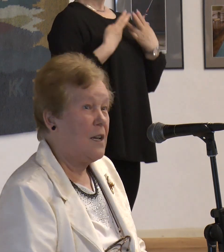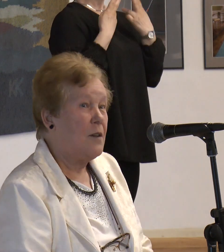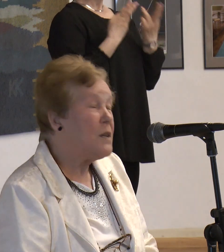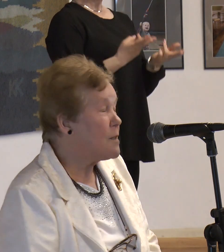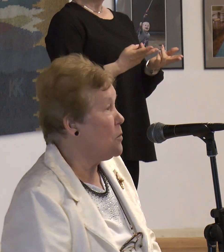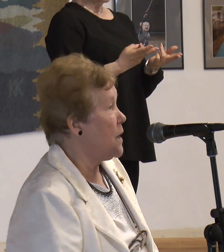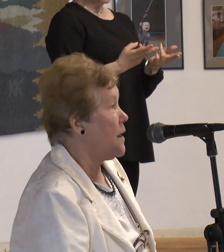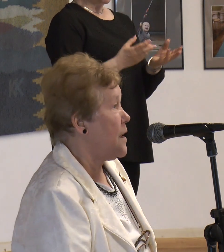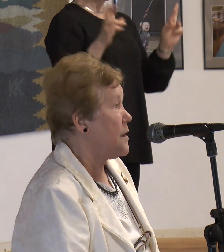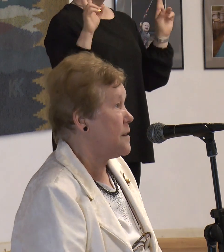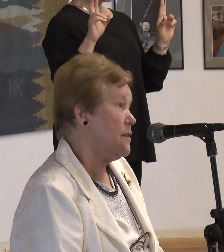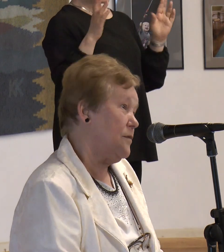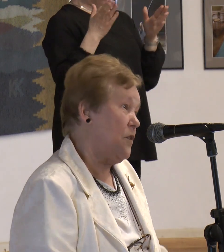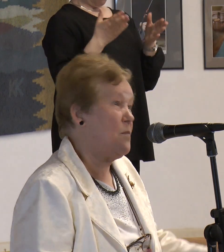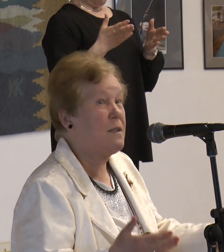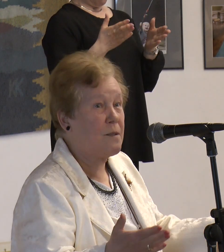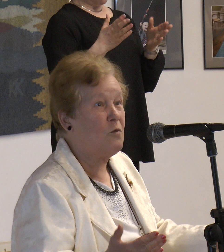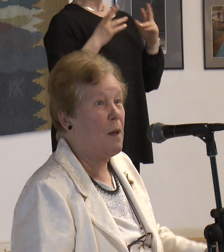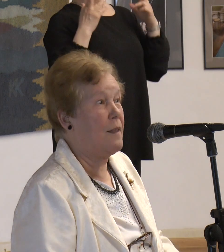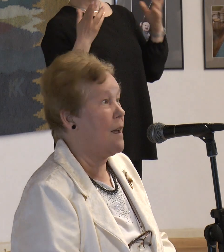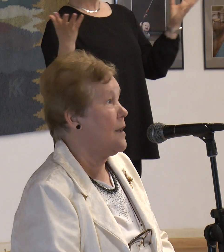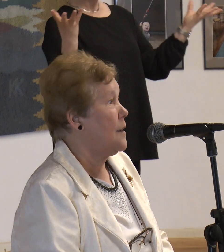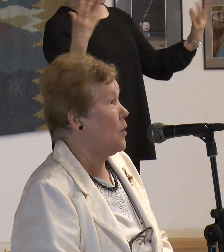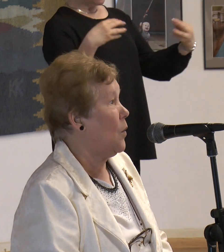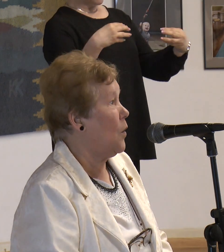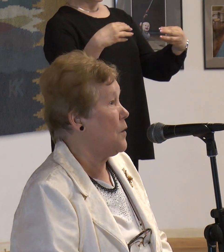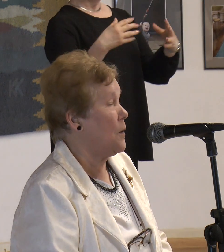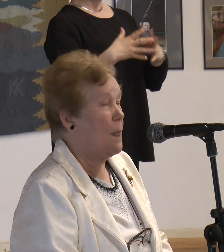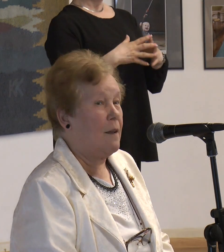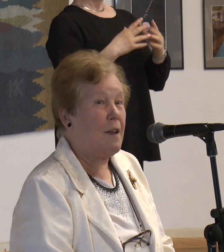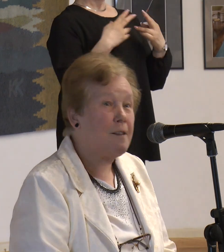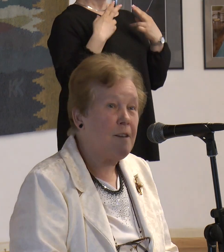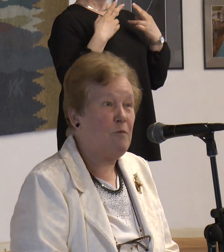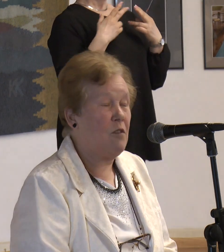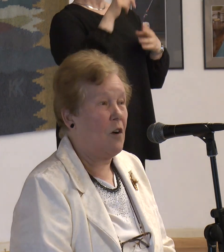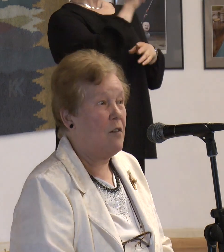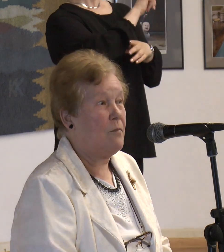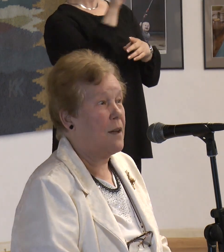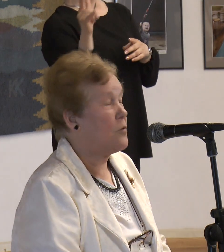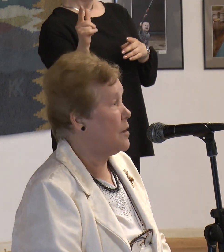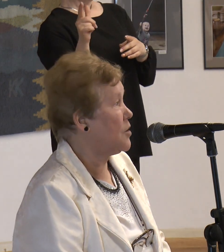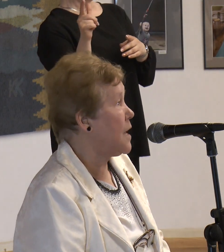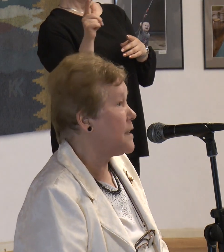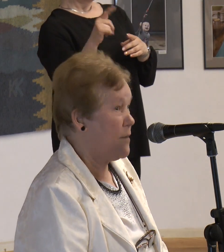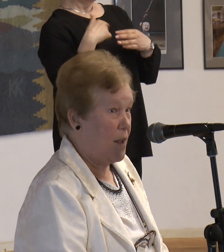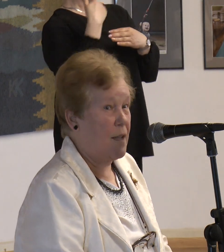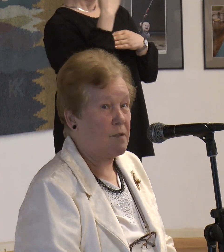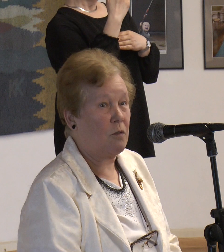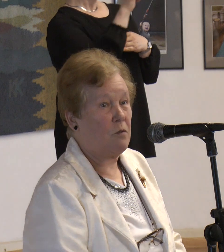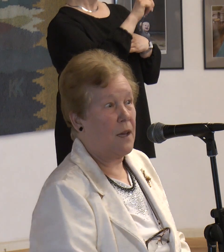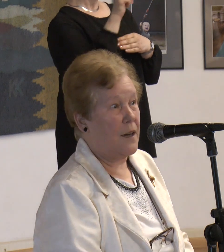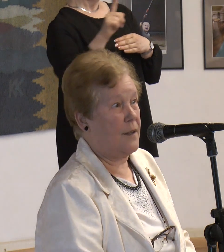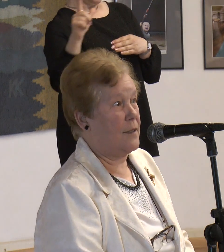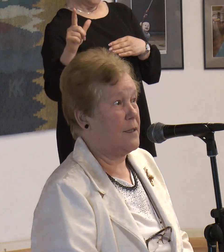kívánok. Bízom benne, vagy bízzunk benne, hogy két év múlva, mert ugyanis két